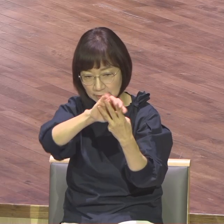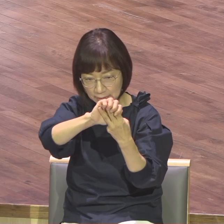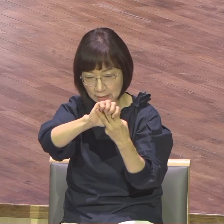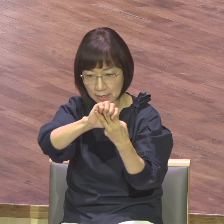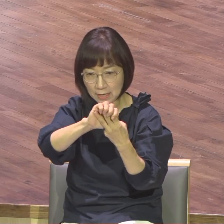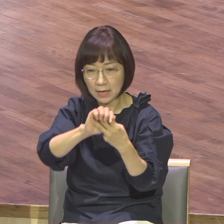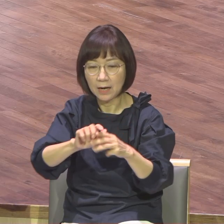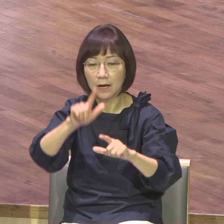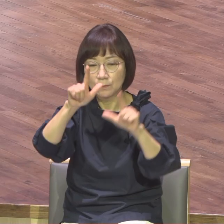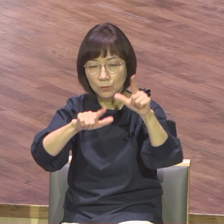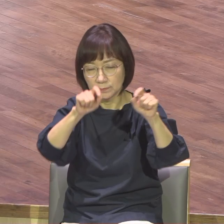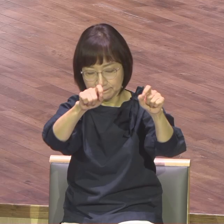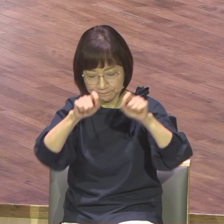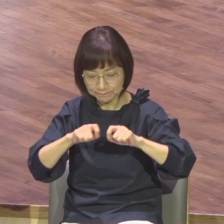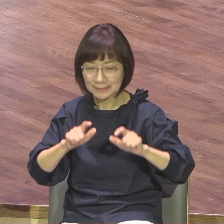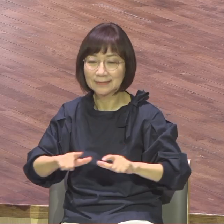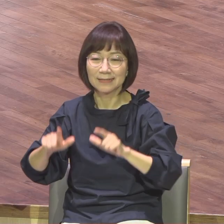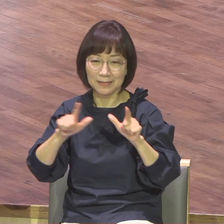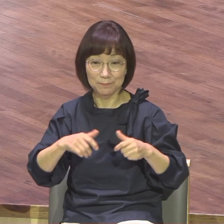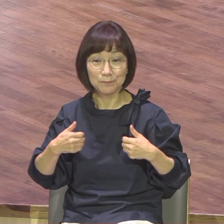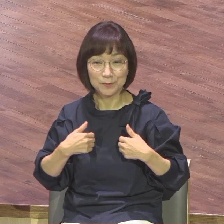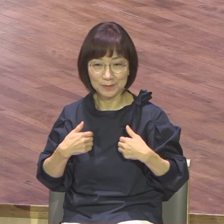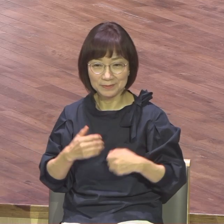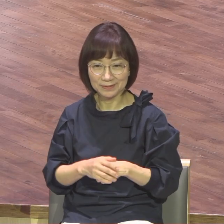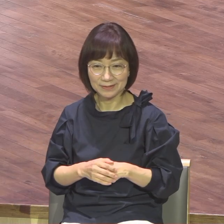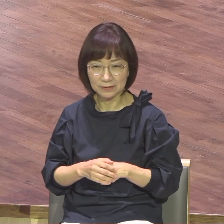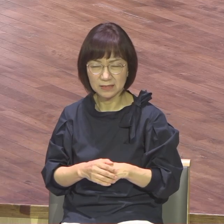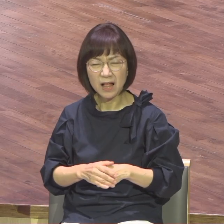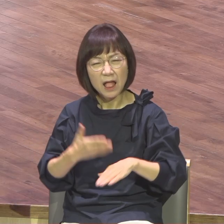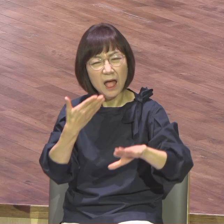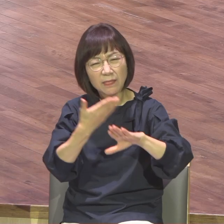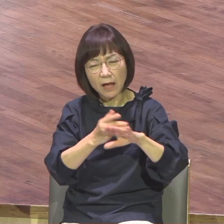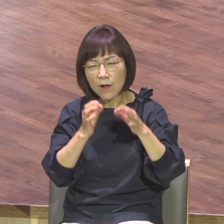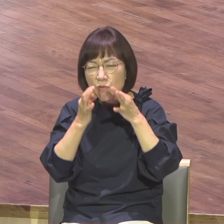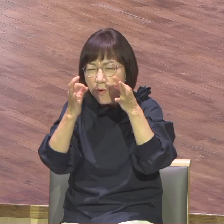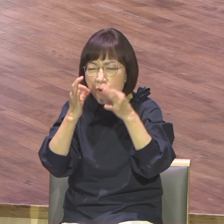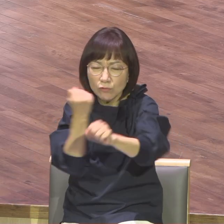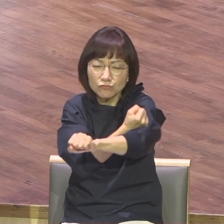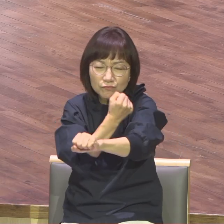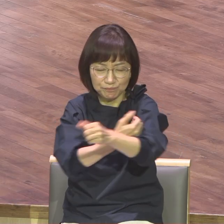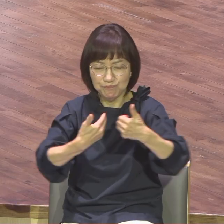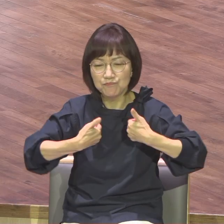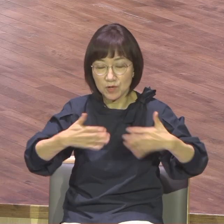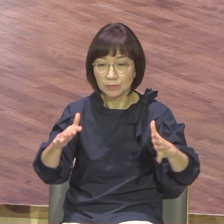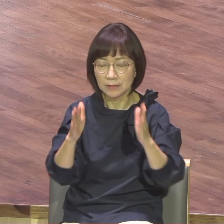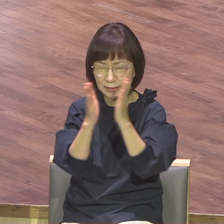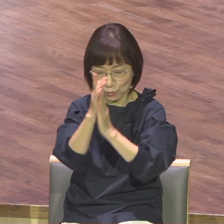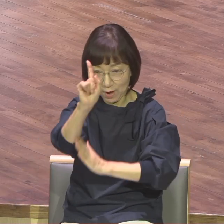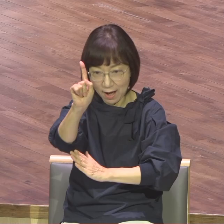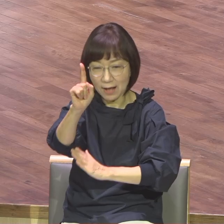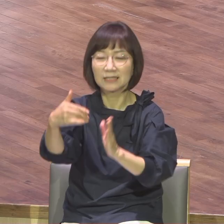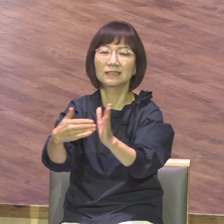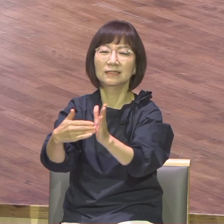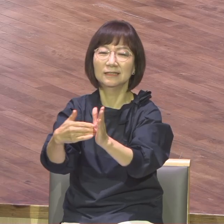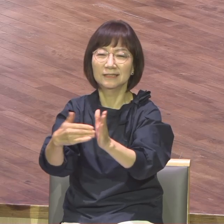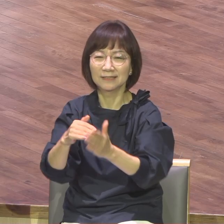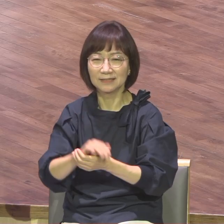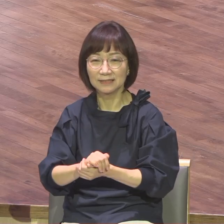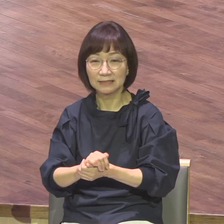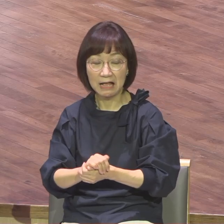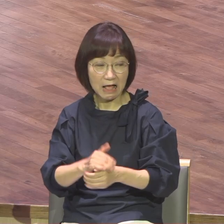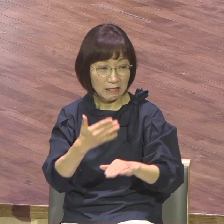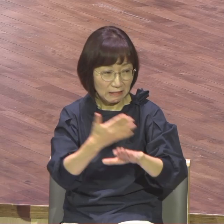기도하면 저절로 됩니다. 우리는 애쓸 것도 없어요. 힘쓸 것도 없어요. 종교처럼 열심히 할 것도 없어요. 하지